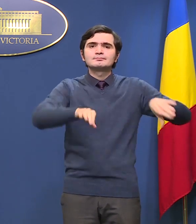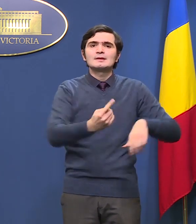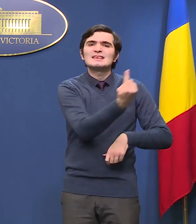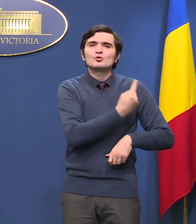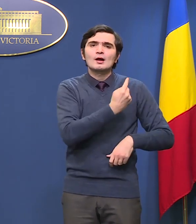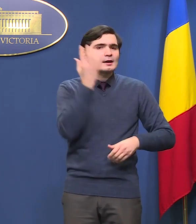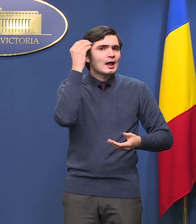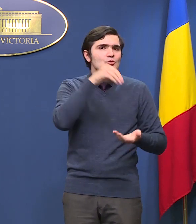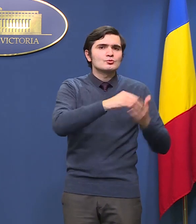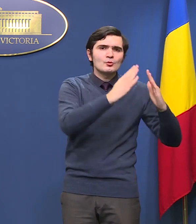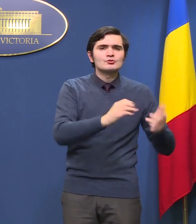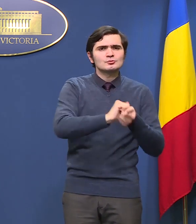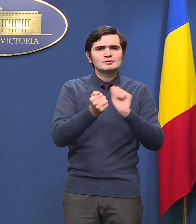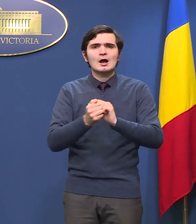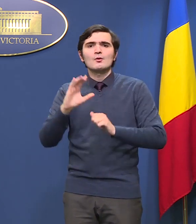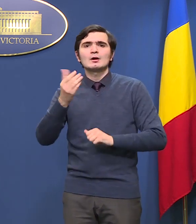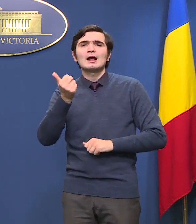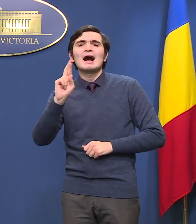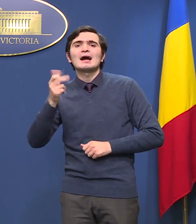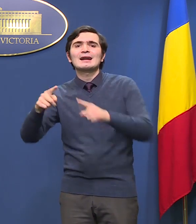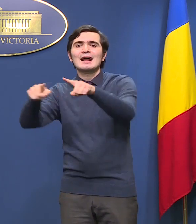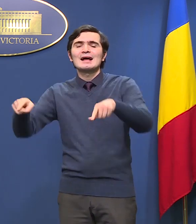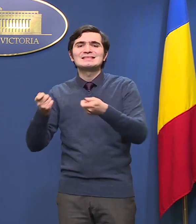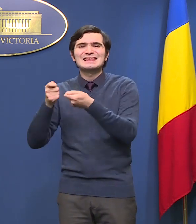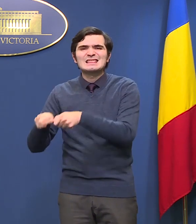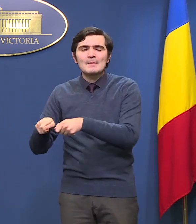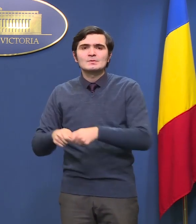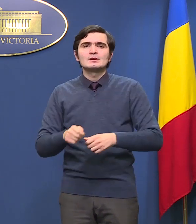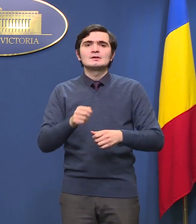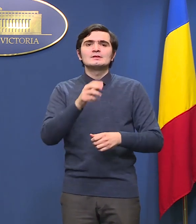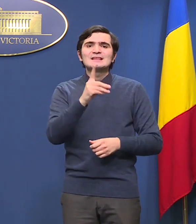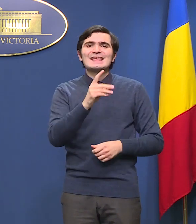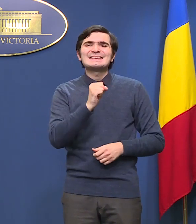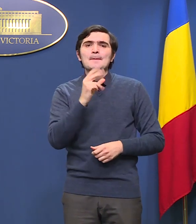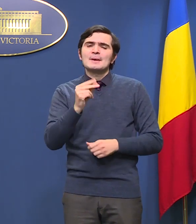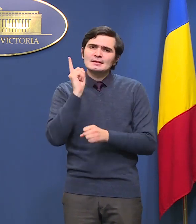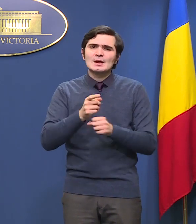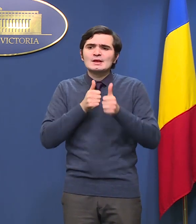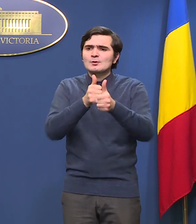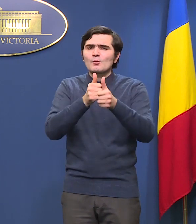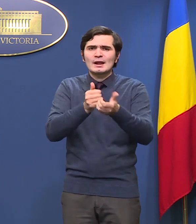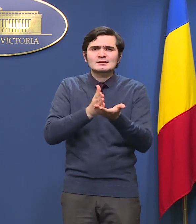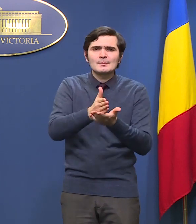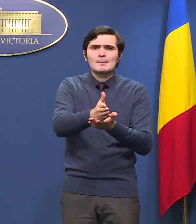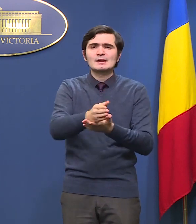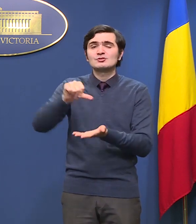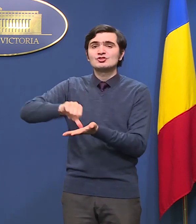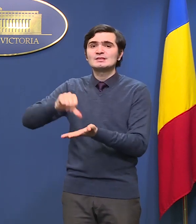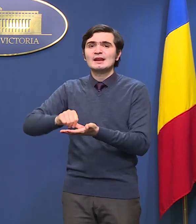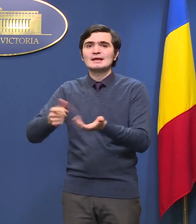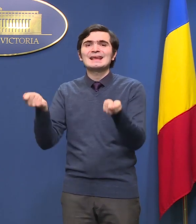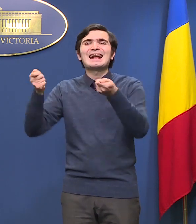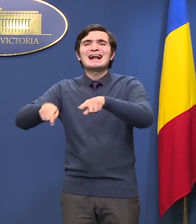asemenea sistemul de carantinare. Direcțiile de sănătate publică trebuie să urmărească sistematic în centrele de carantină și de asemenea în